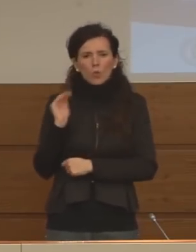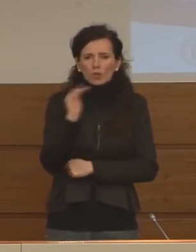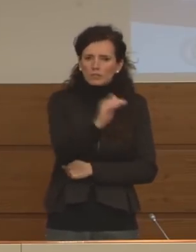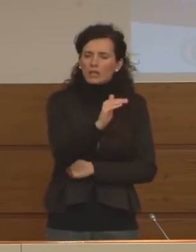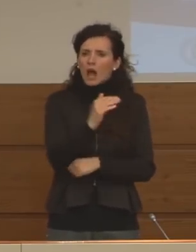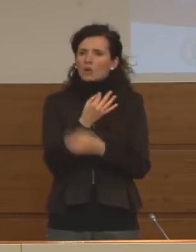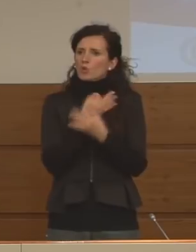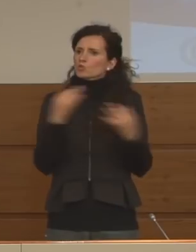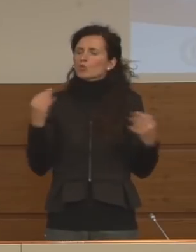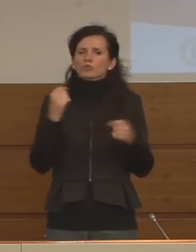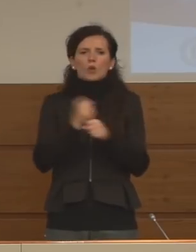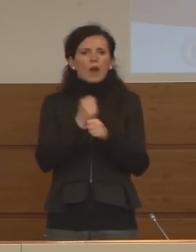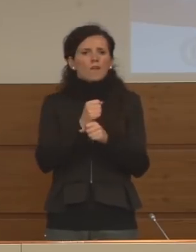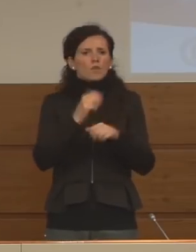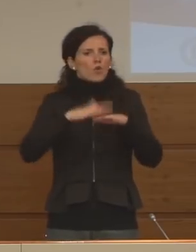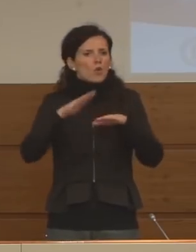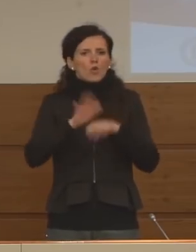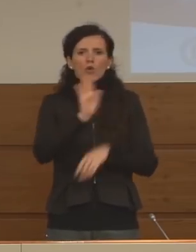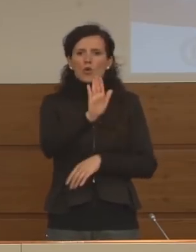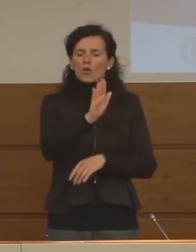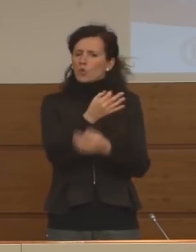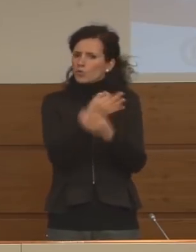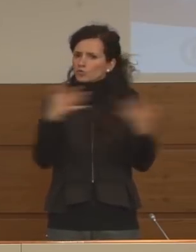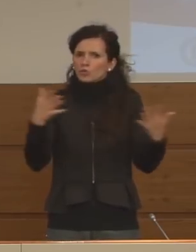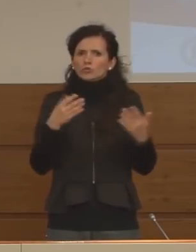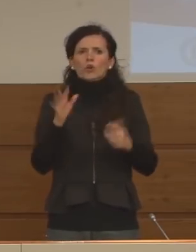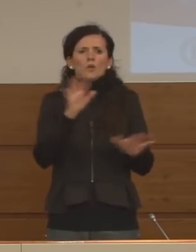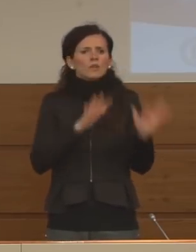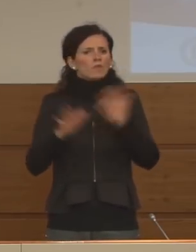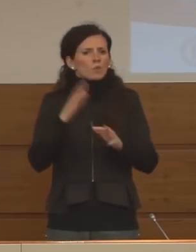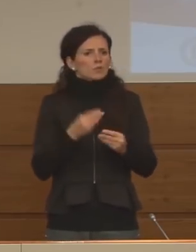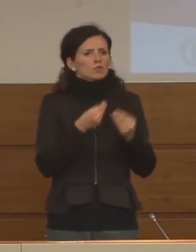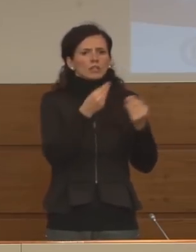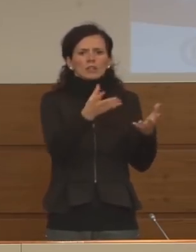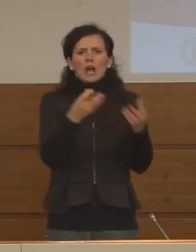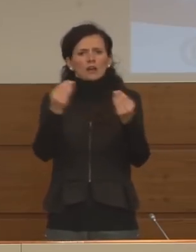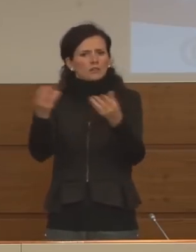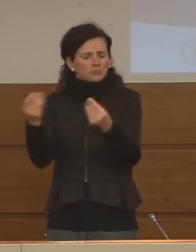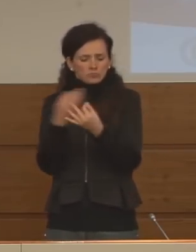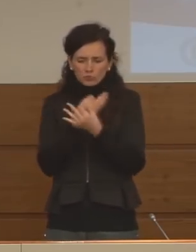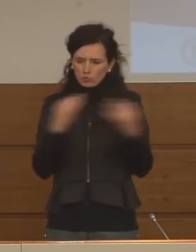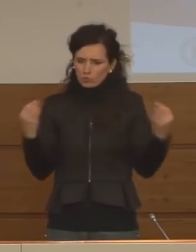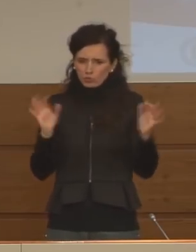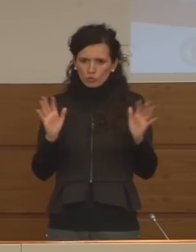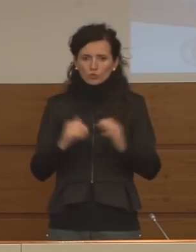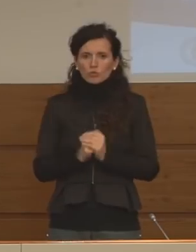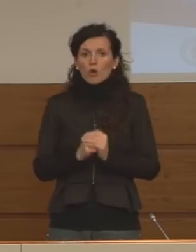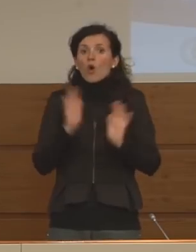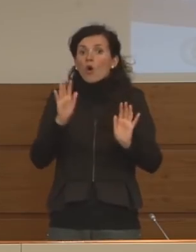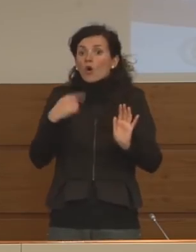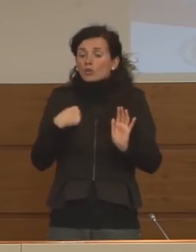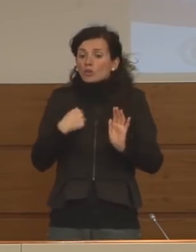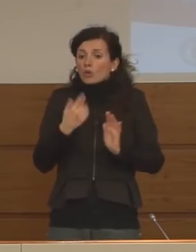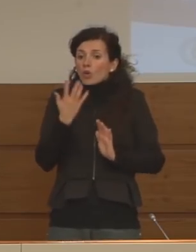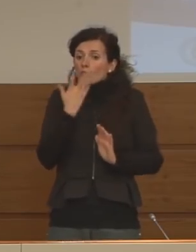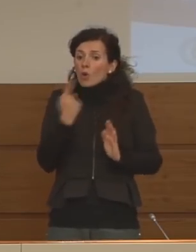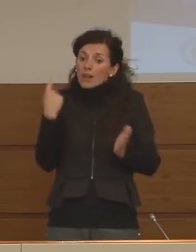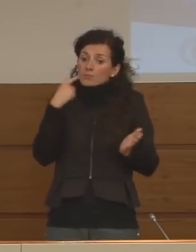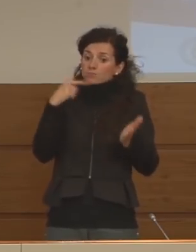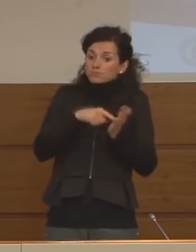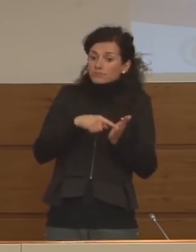fornire informazioni di altra natura vengo a quello che facciamo noi che